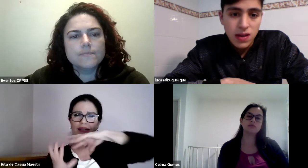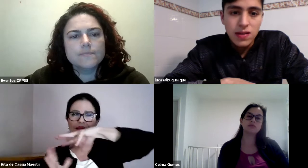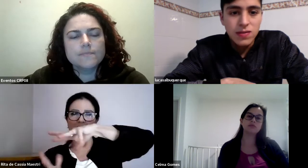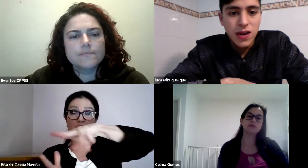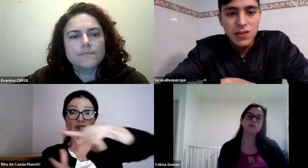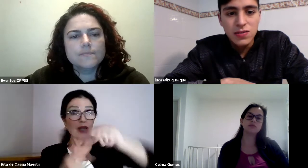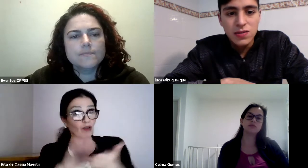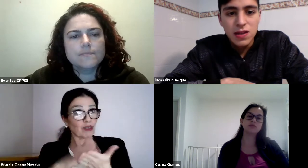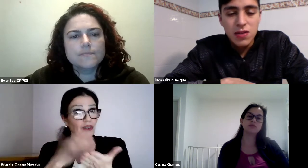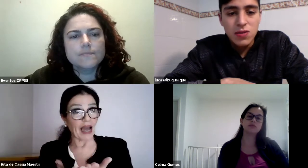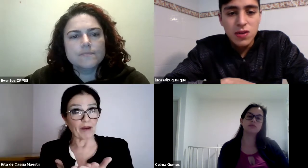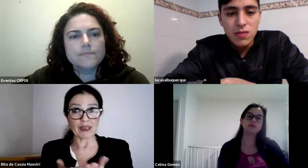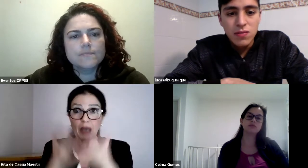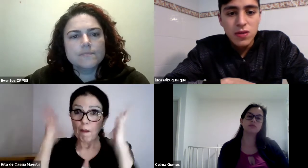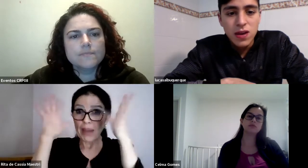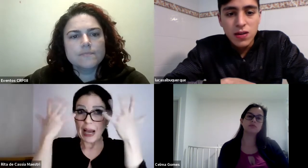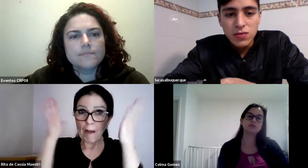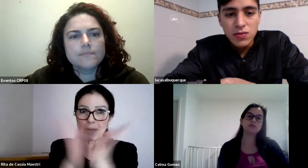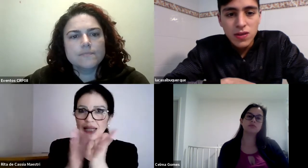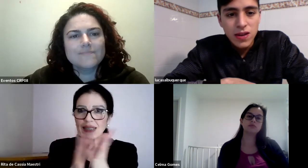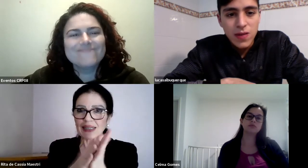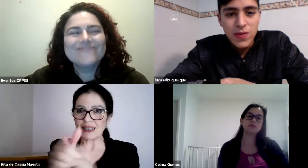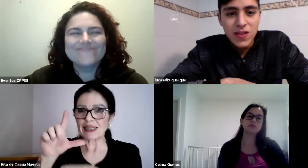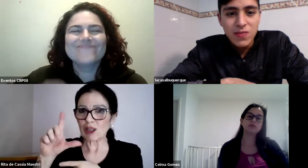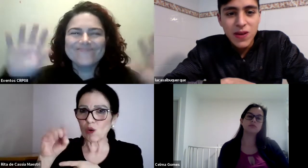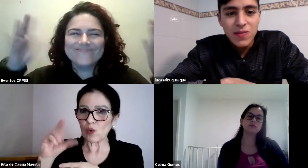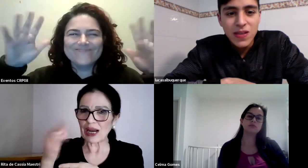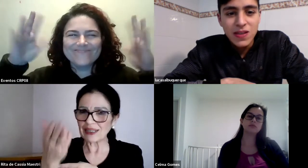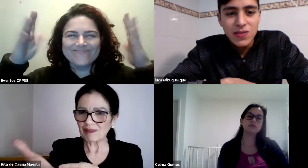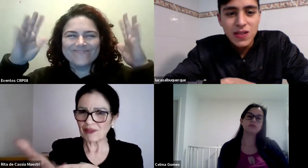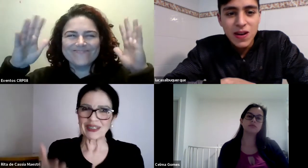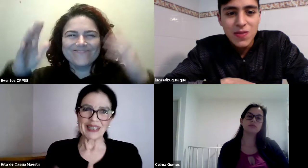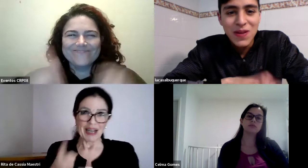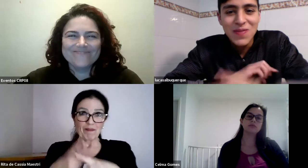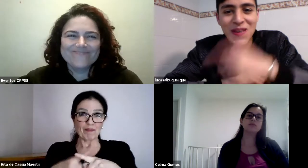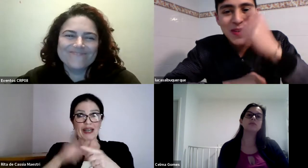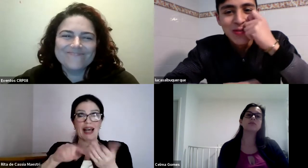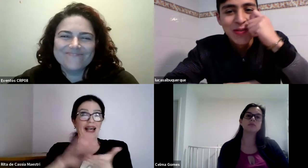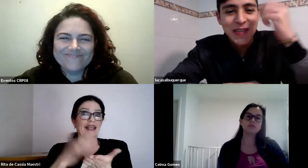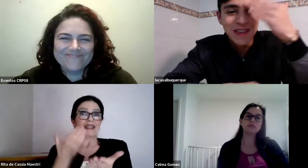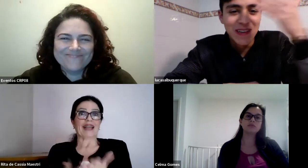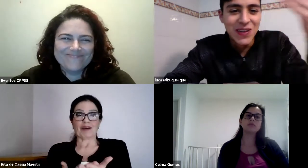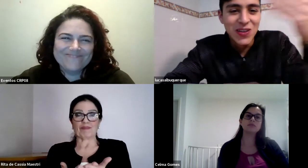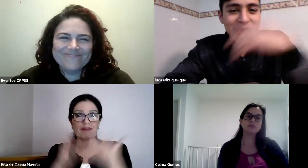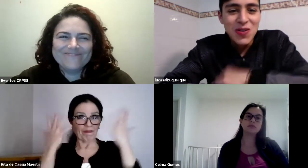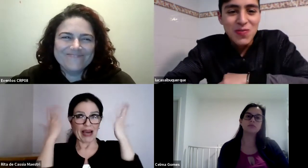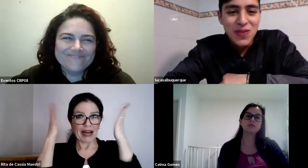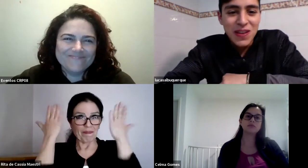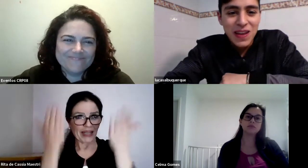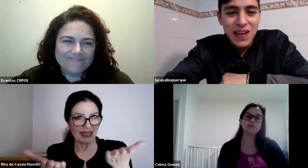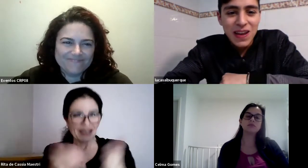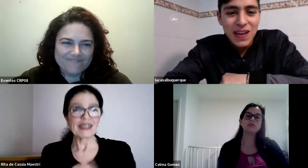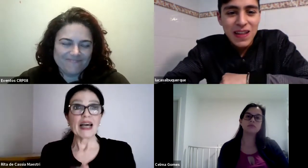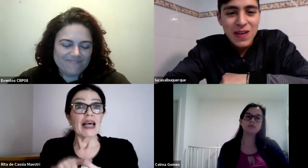hoje, né, no caso, é o Dia Mundial do Intérprete. Então, parabéns aos intérpretes, parabéns ao Lucas,